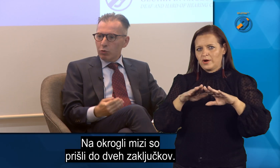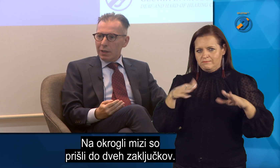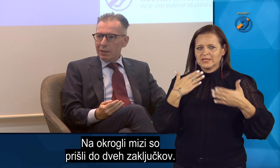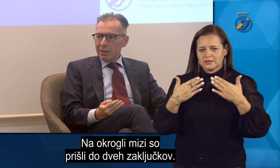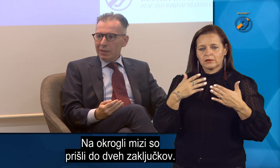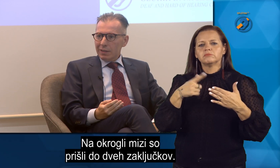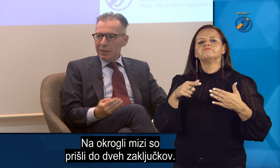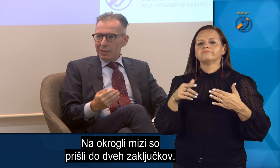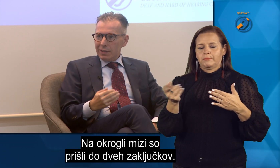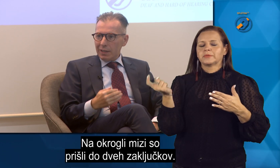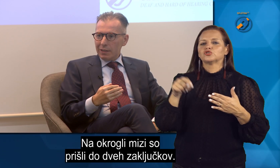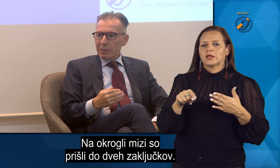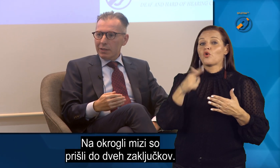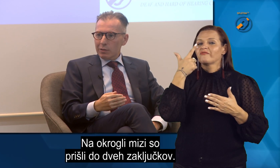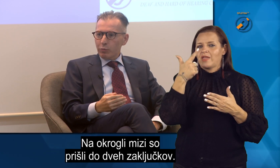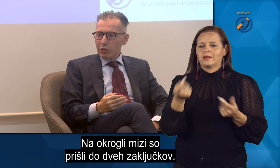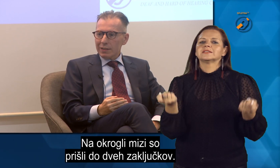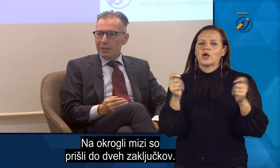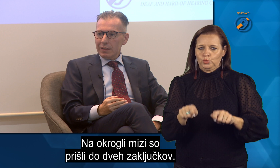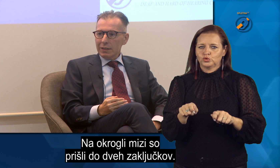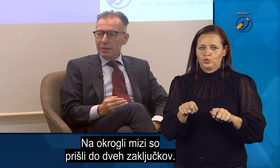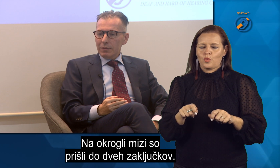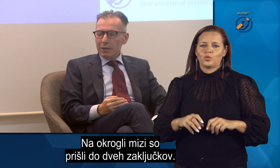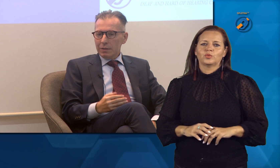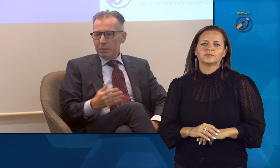Na okrogli mizi so prišli do 2 zaključkov.